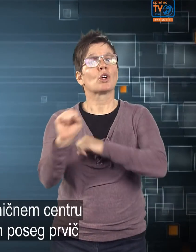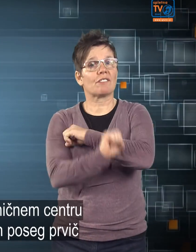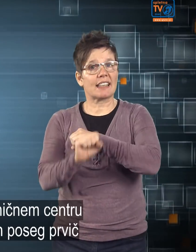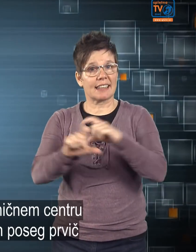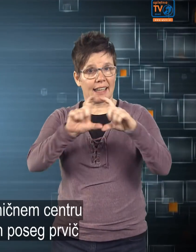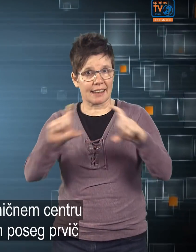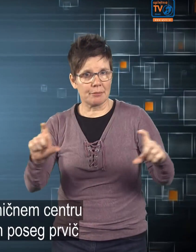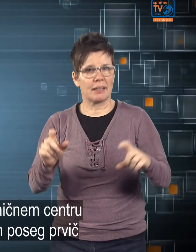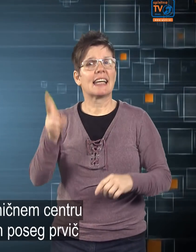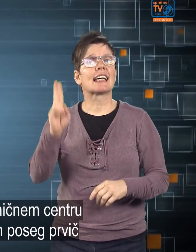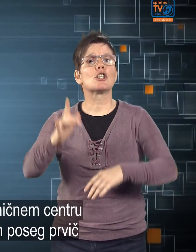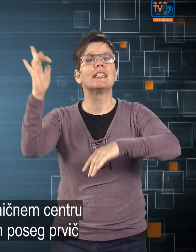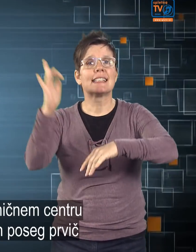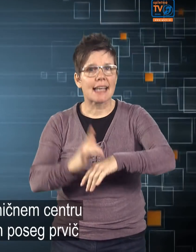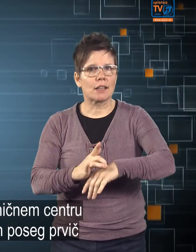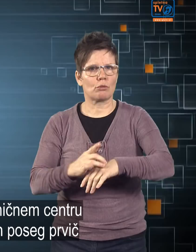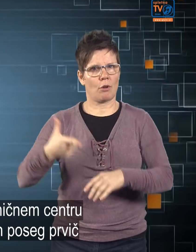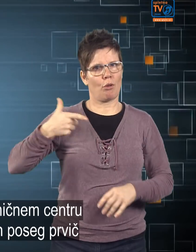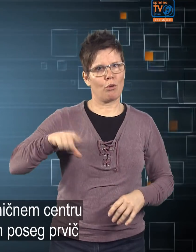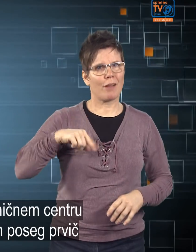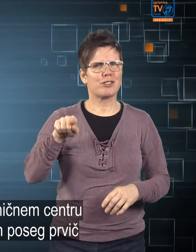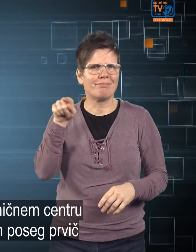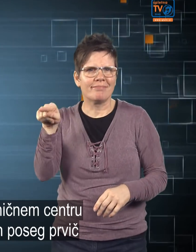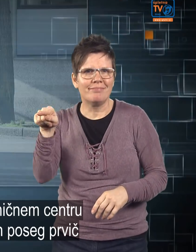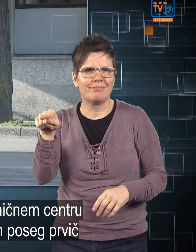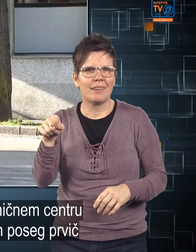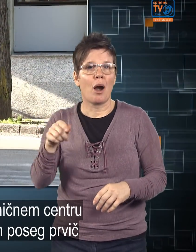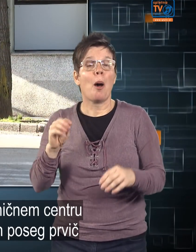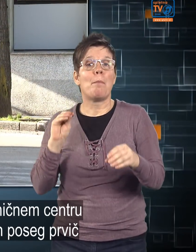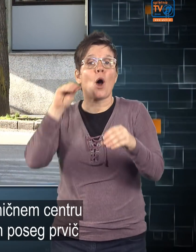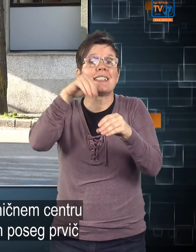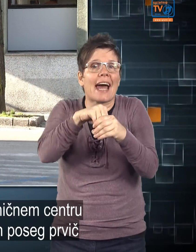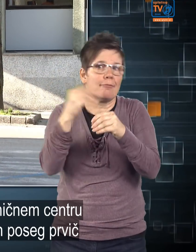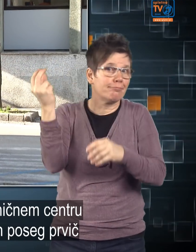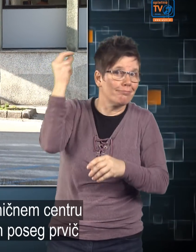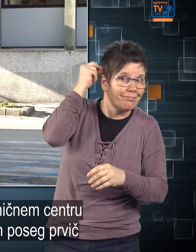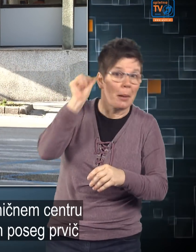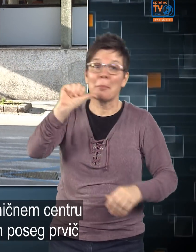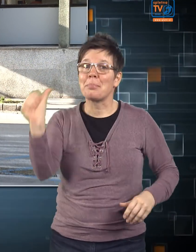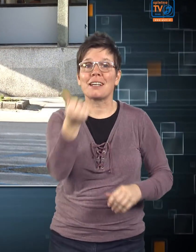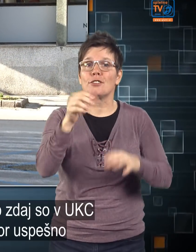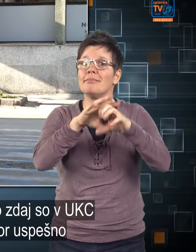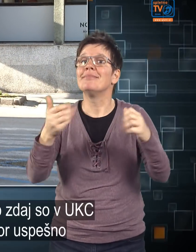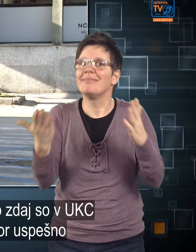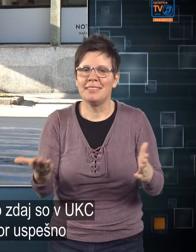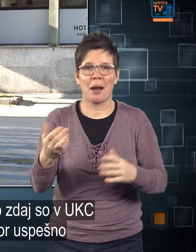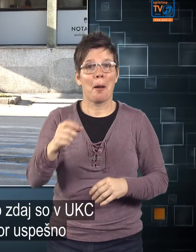V Univerzitetnem kliničnem centru Ljubljana so tovrsten poseg prvič izvedli marca